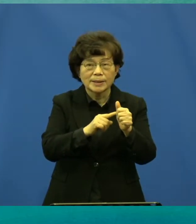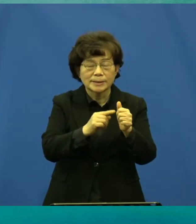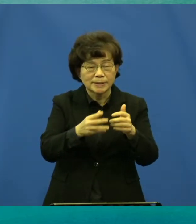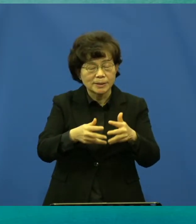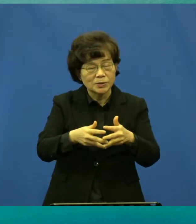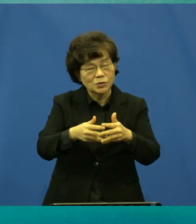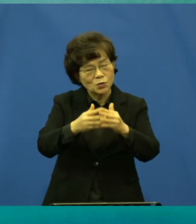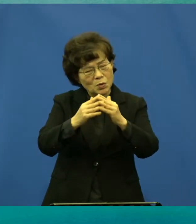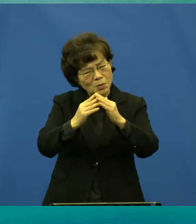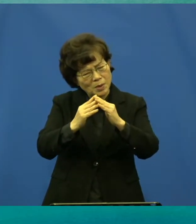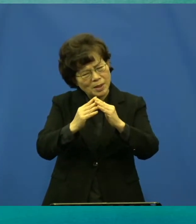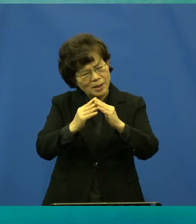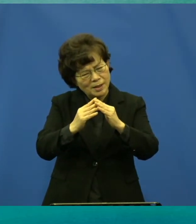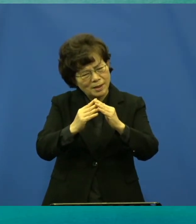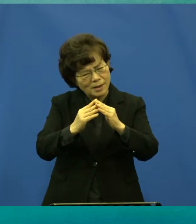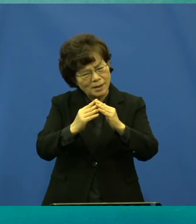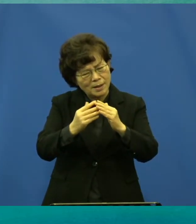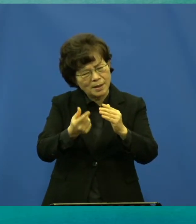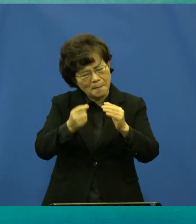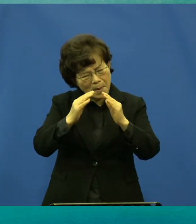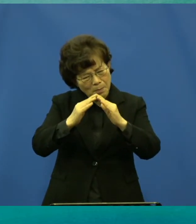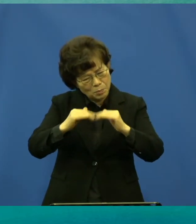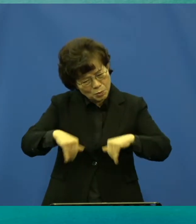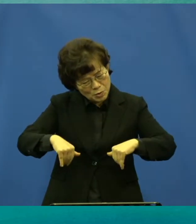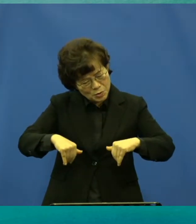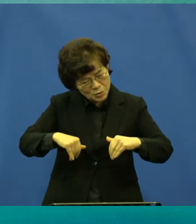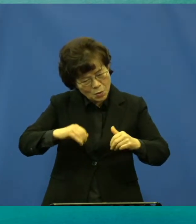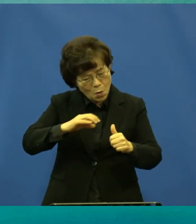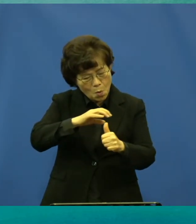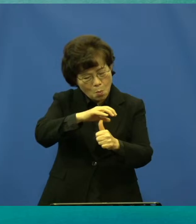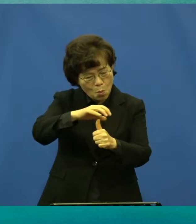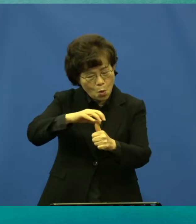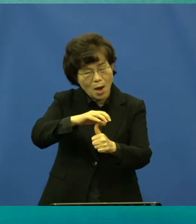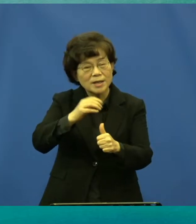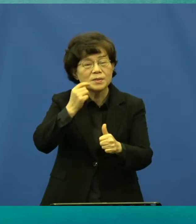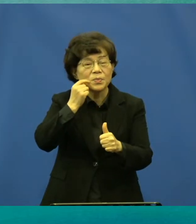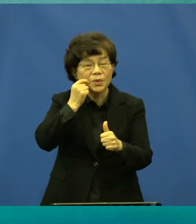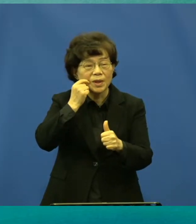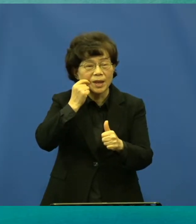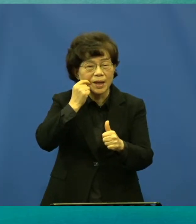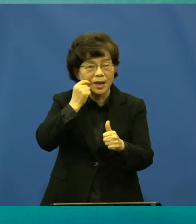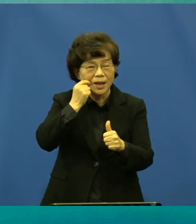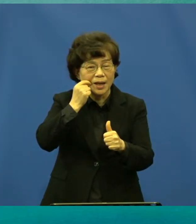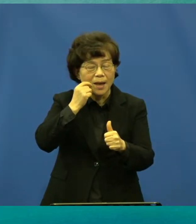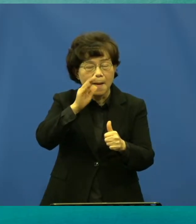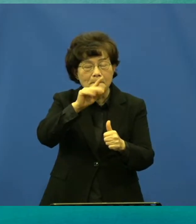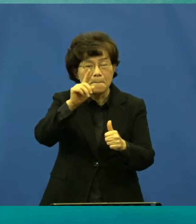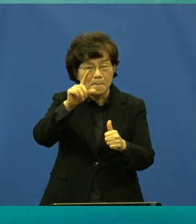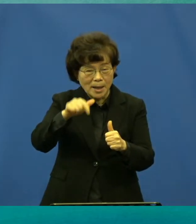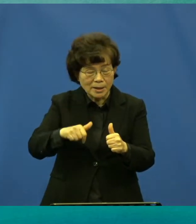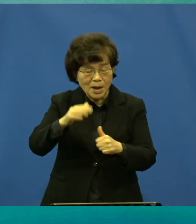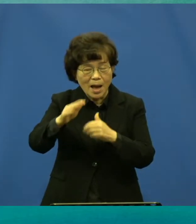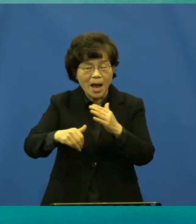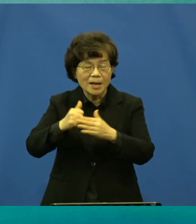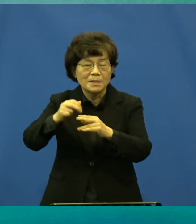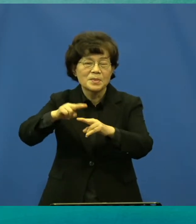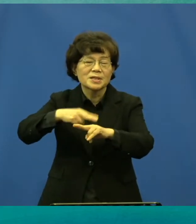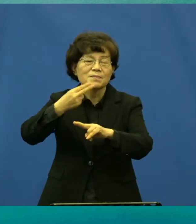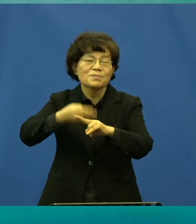어설프죠. 금방 무너지고 그를 보호해 주지 못합니다. 이 박넝쿨은 하나님의 선물입니다.